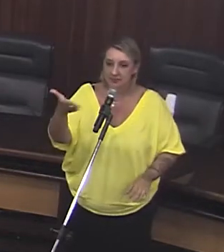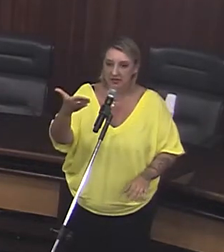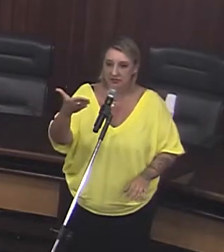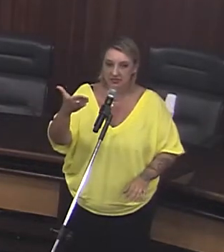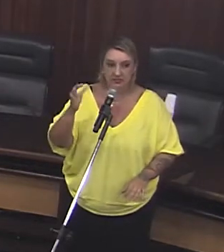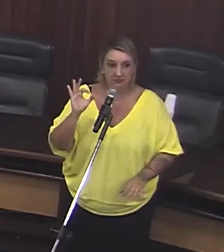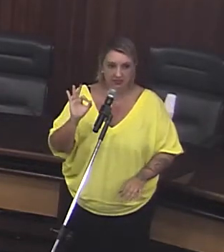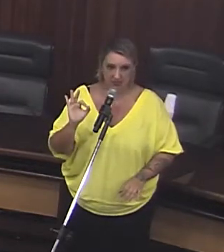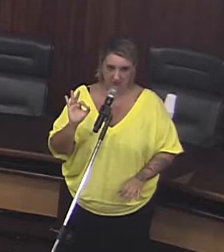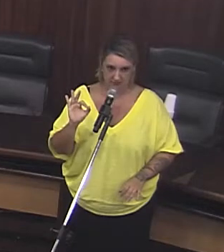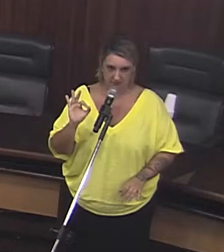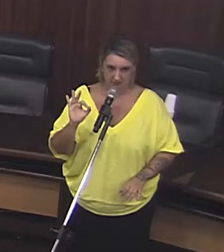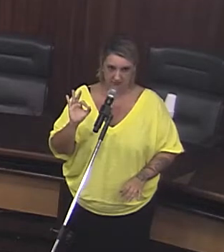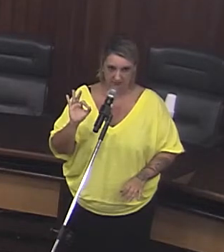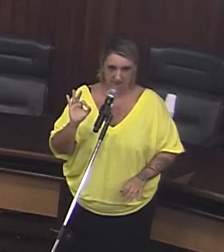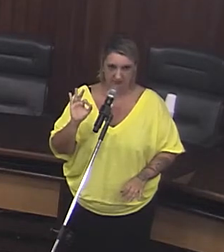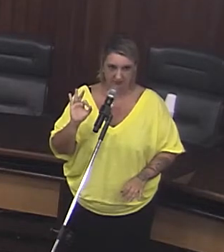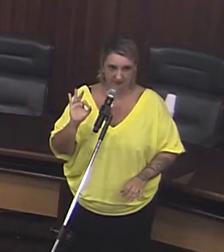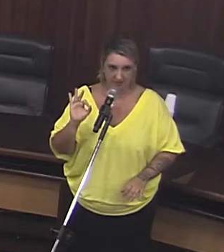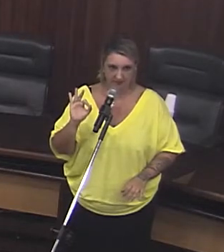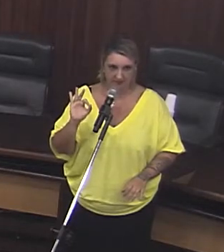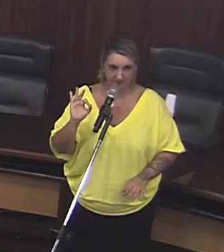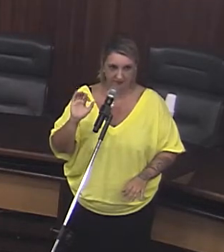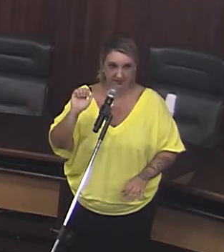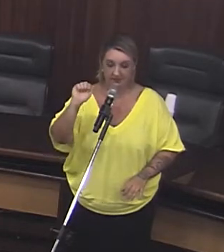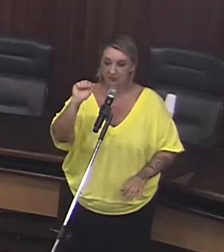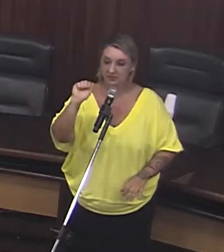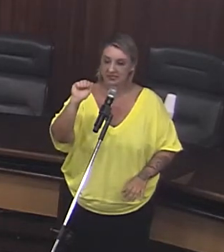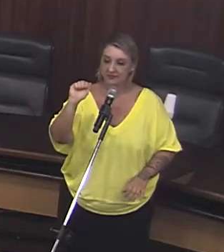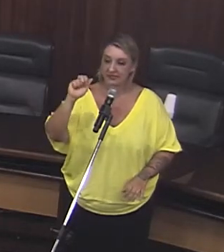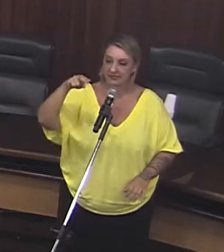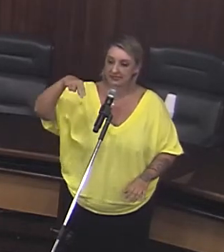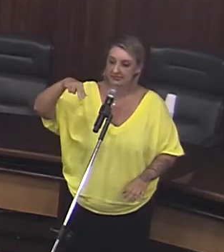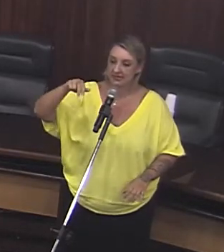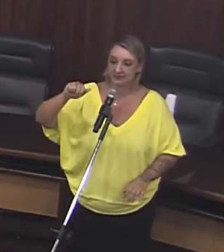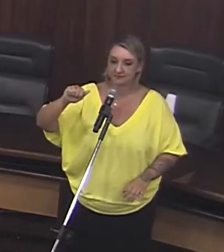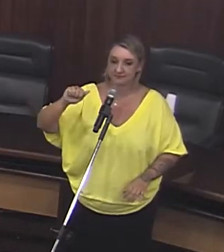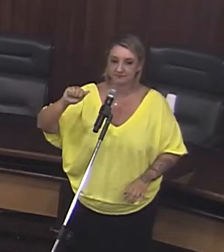Espaço assim não tem. Tá? Então, eu escrevi Ana